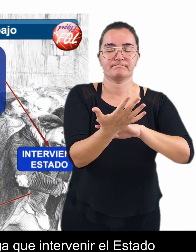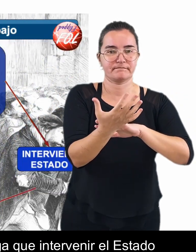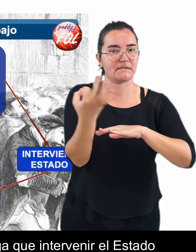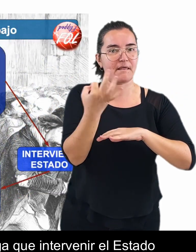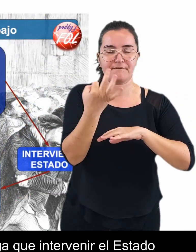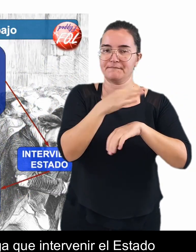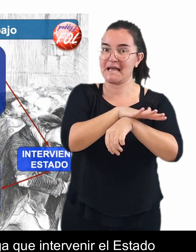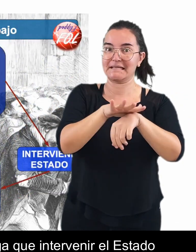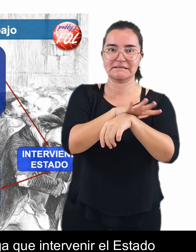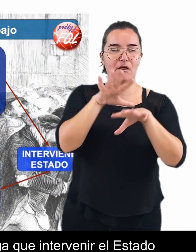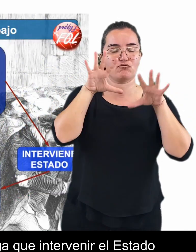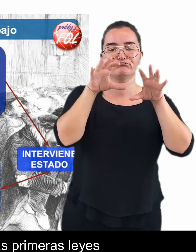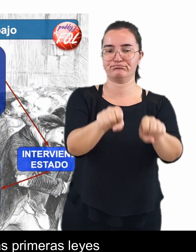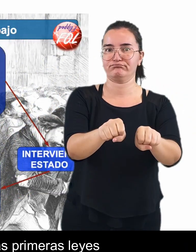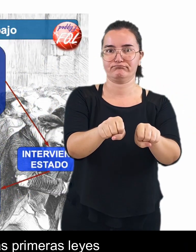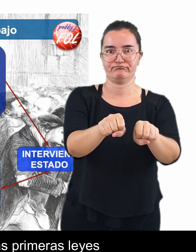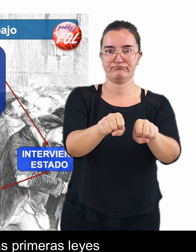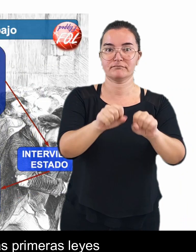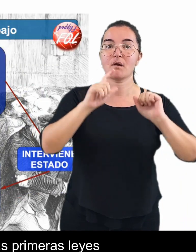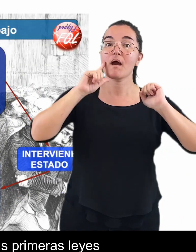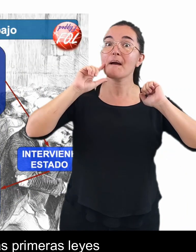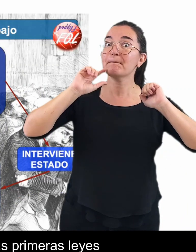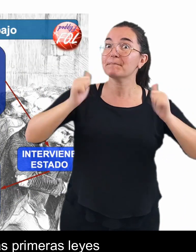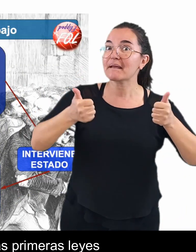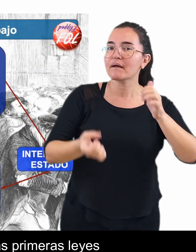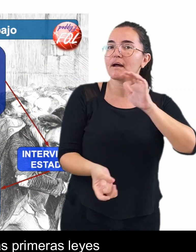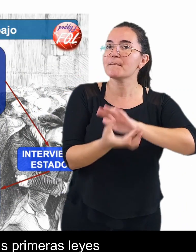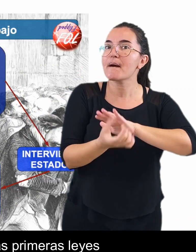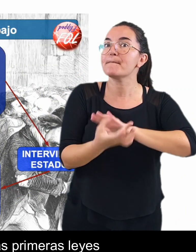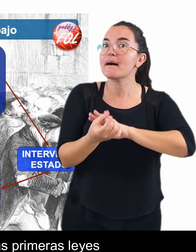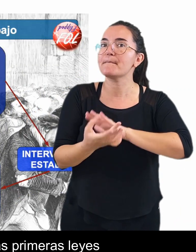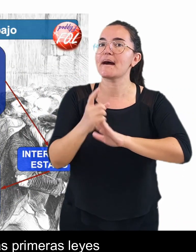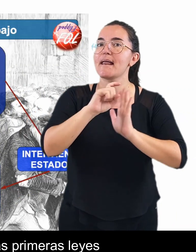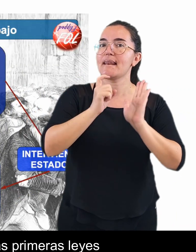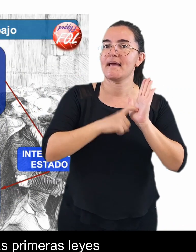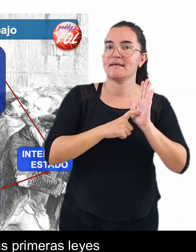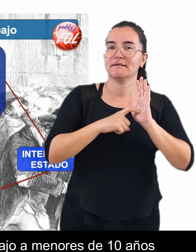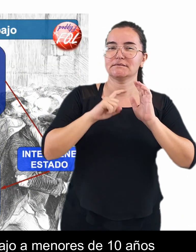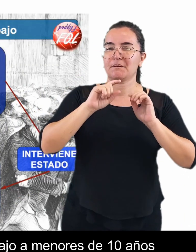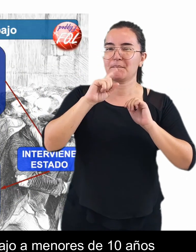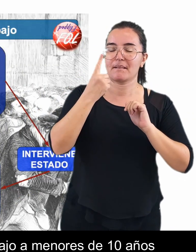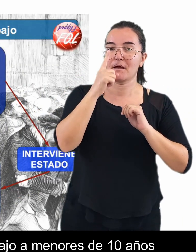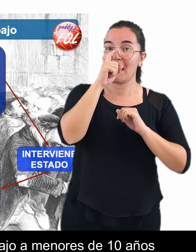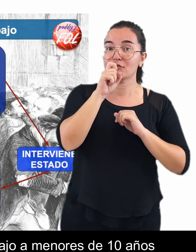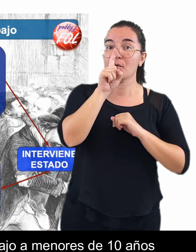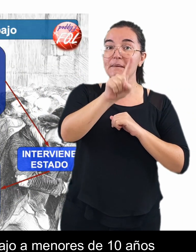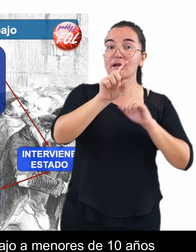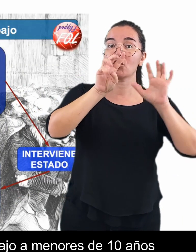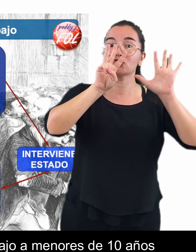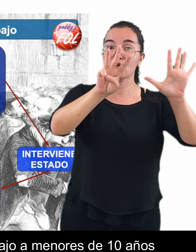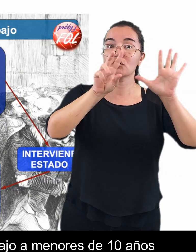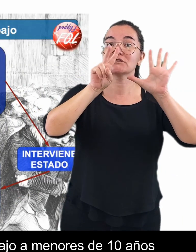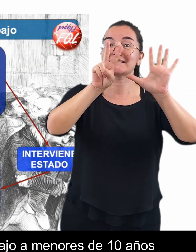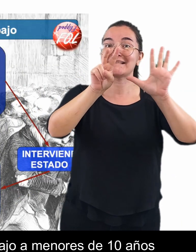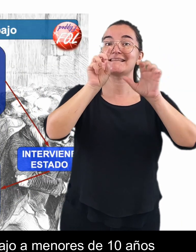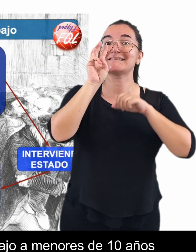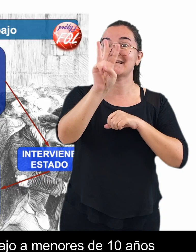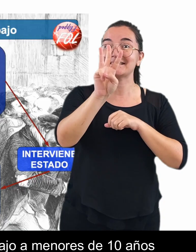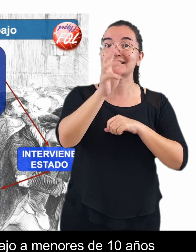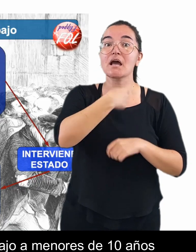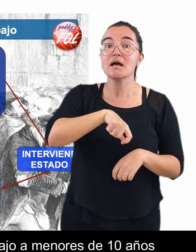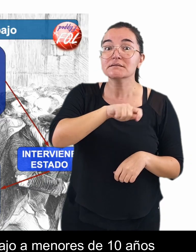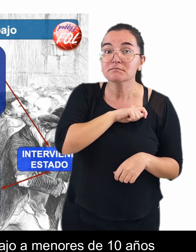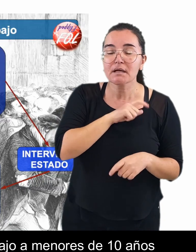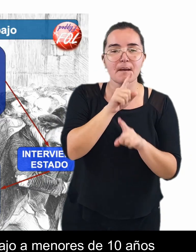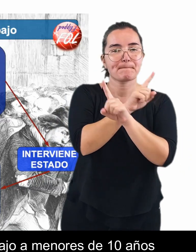que tenga que intervenir el Estado y comience a legislar y a crear las primeras leyes. Así, en 1873 se prohíbe en